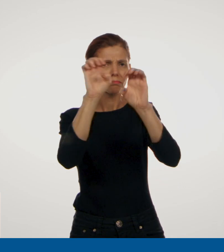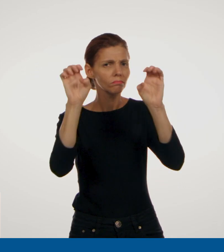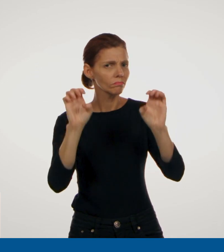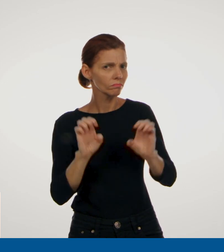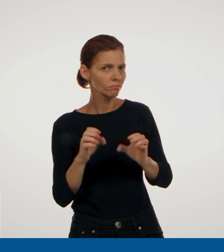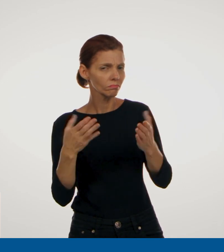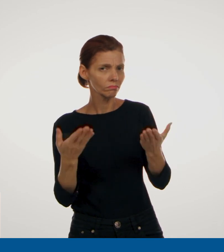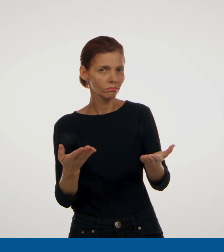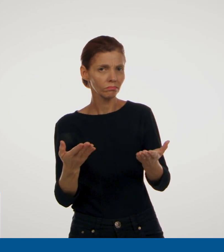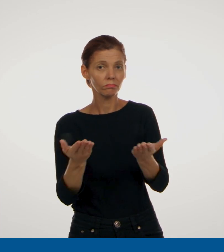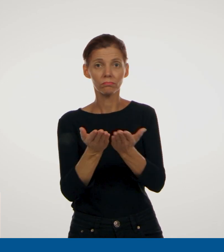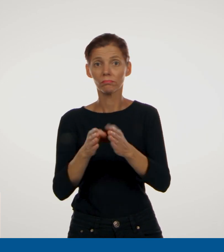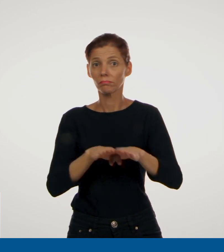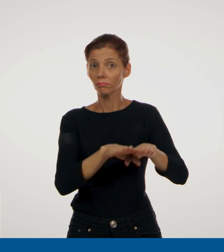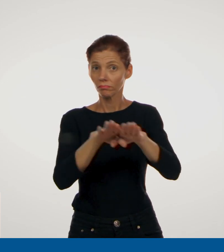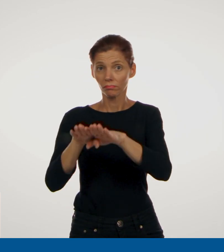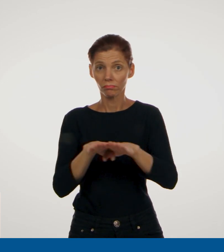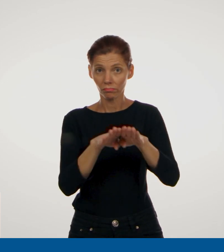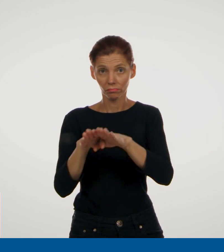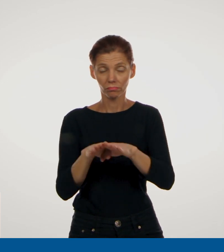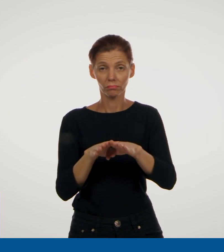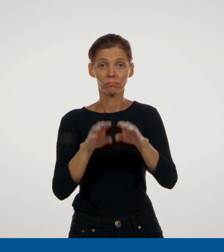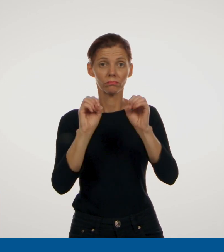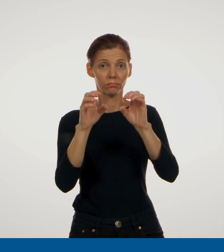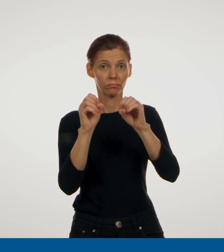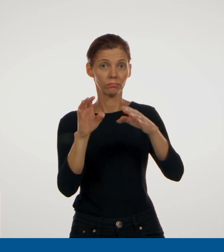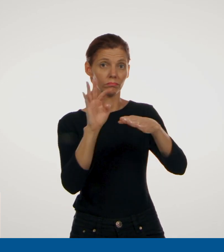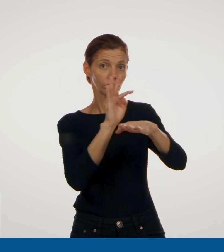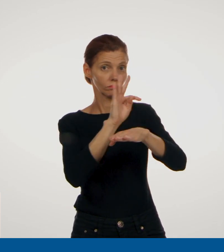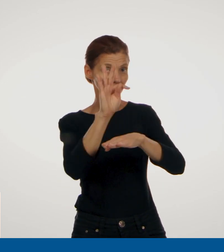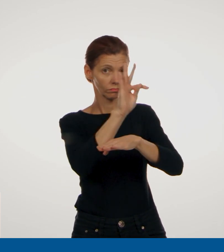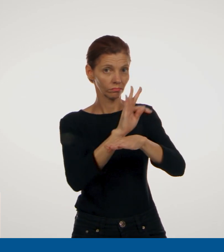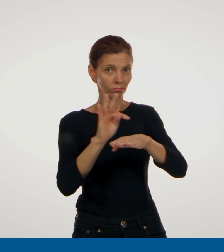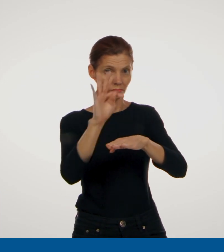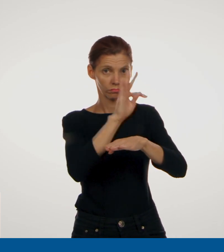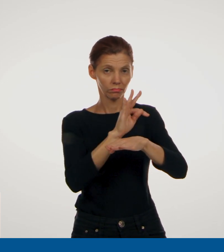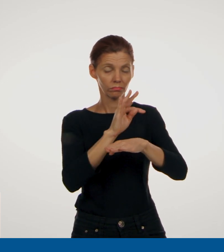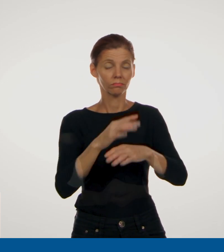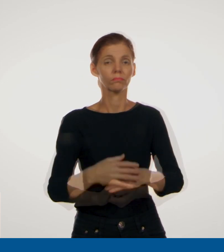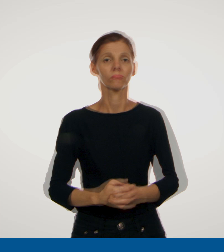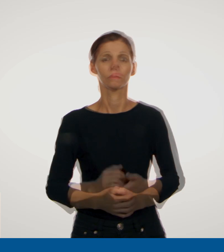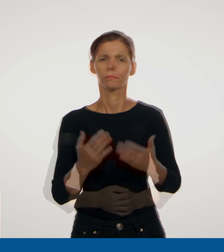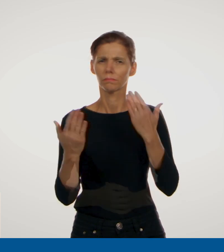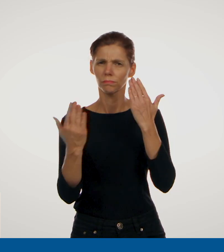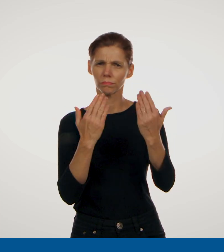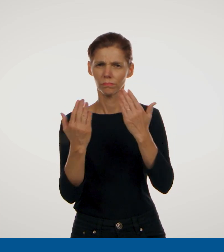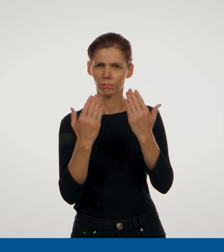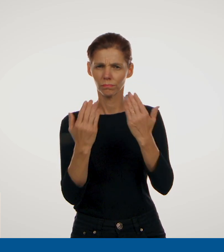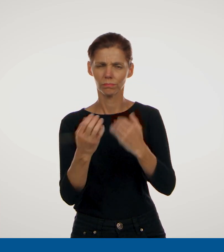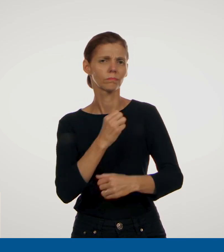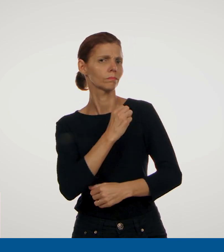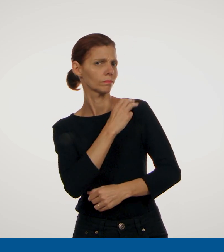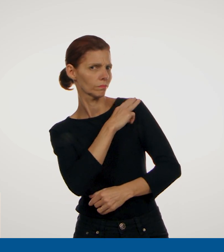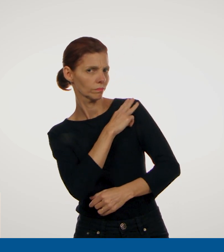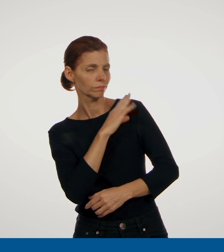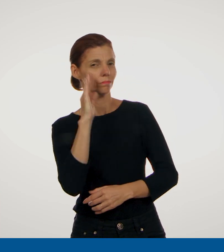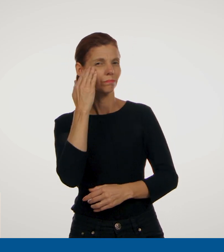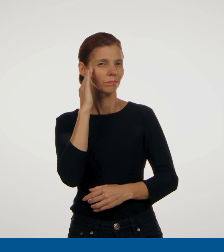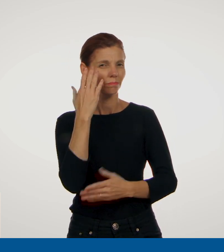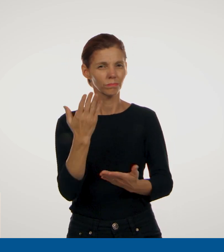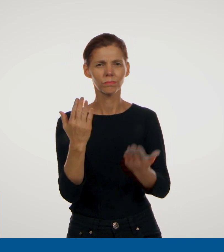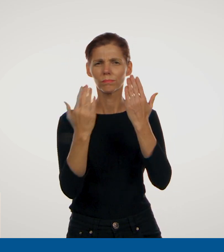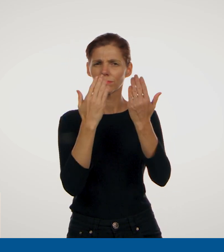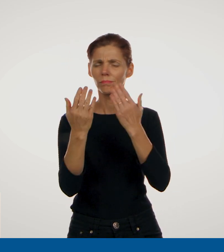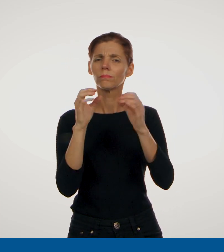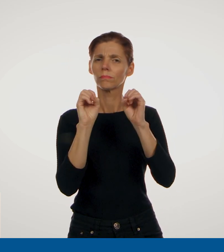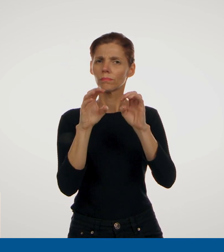planejado, não estruturado, tomando como único padrão a educação formal. A psicologia escolar é compreendida